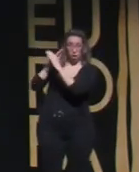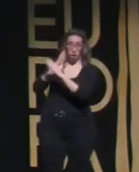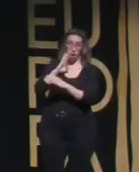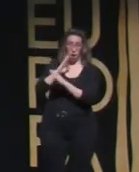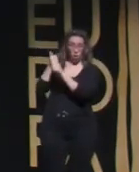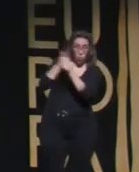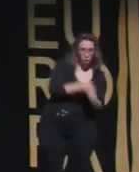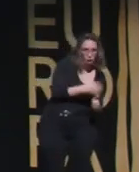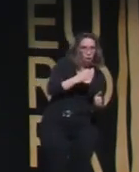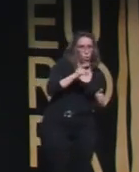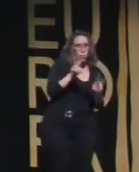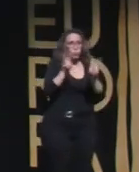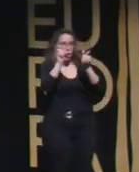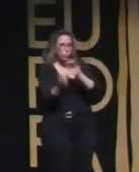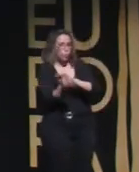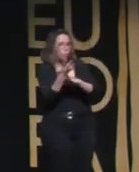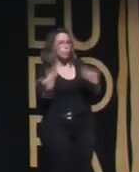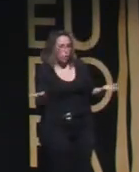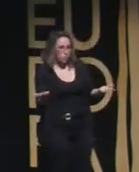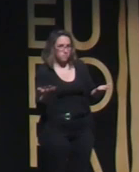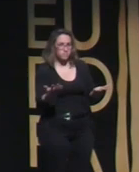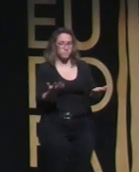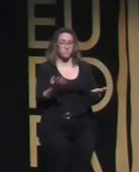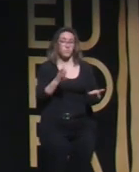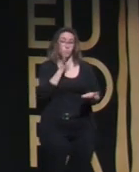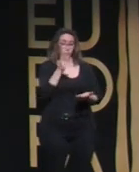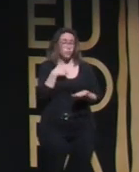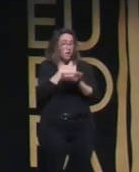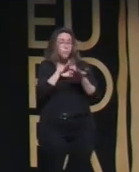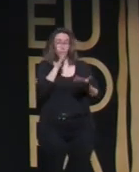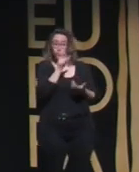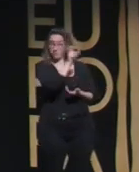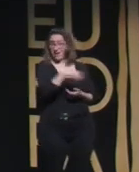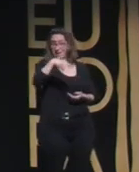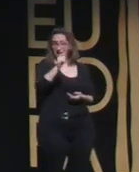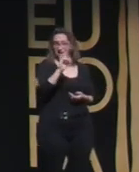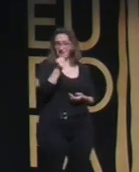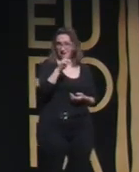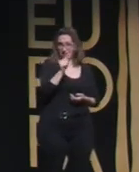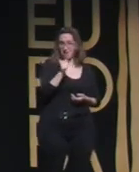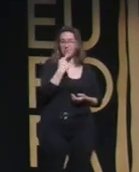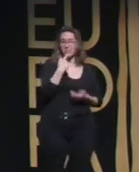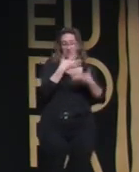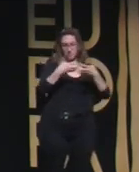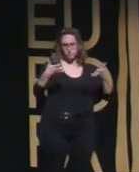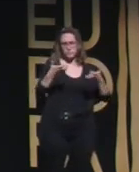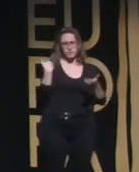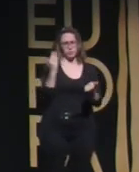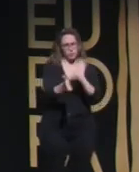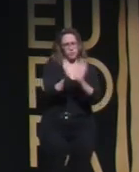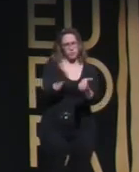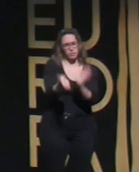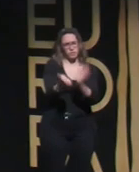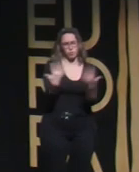digo por esta cuestión, que es con la que empezó un poco Nayara, ¿no? La letra con sangre entra. Yo era de los odiados, yo estudié aquí en los